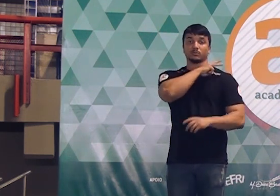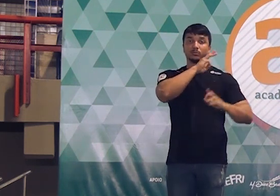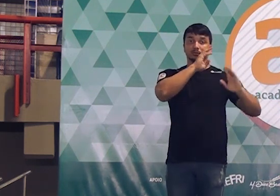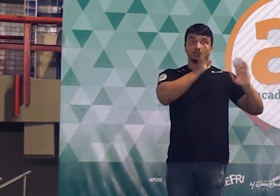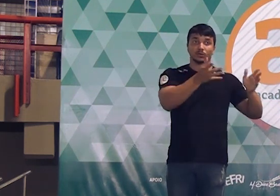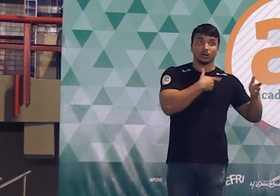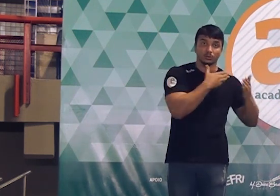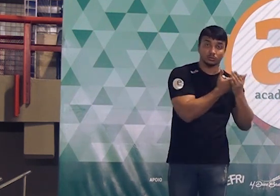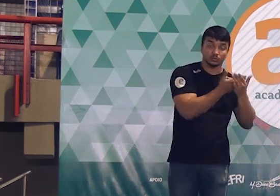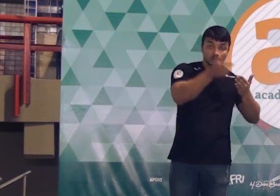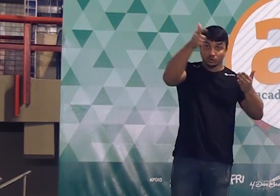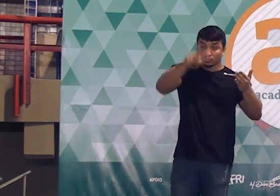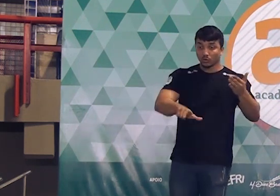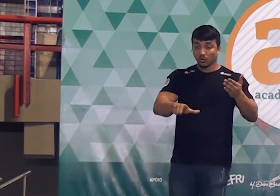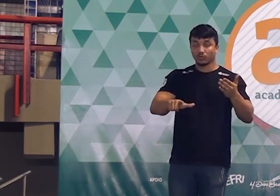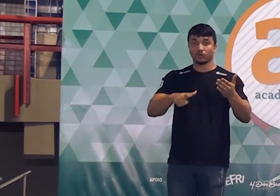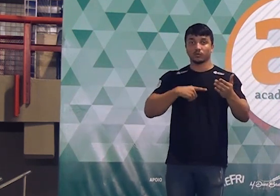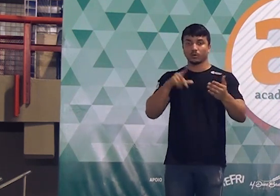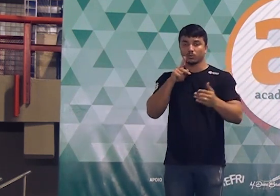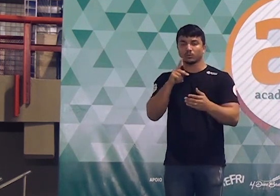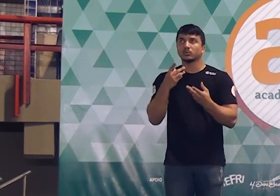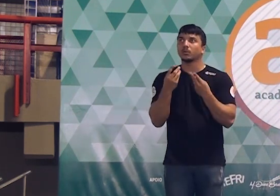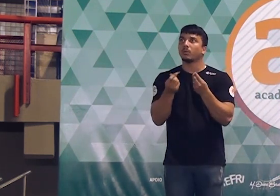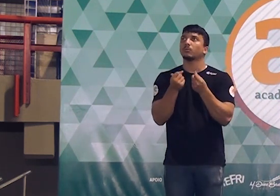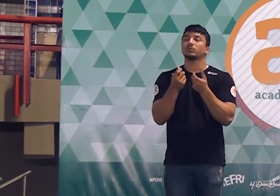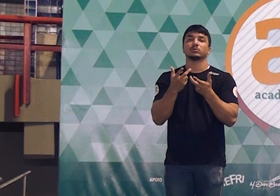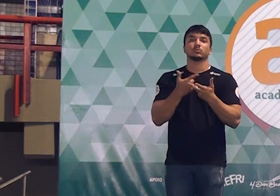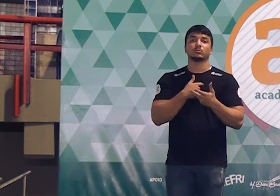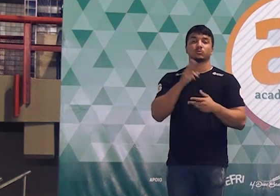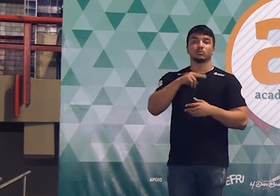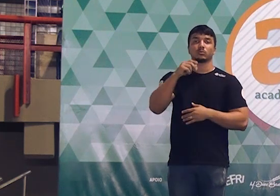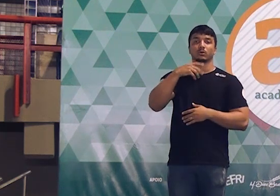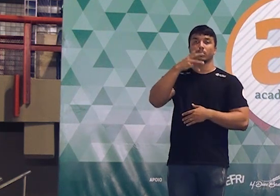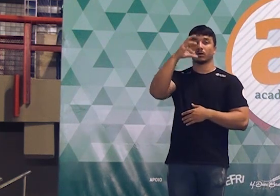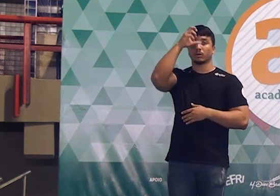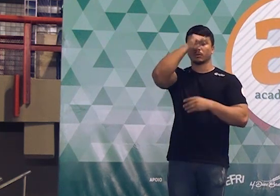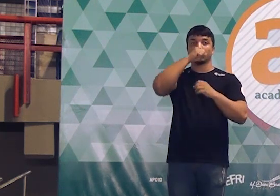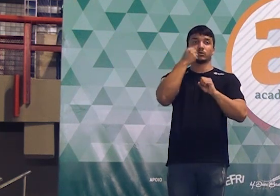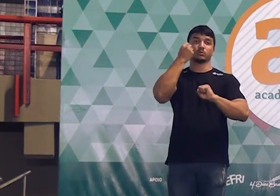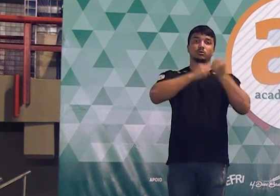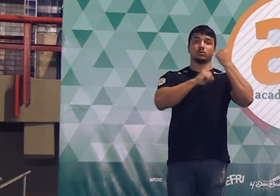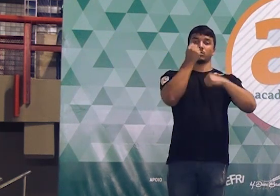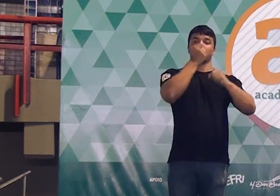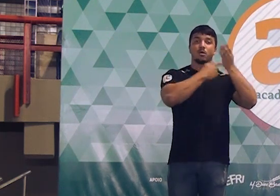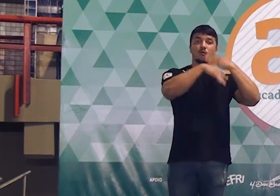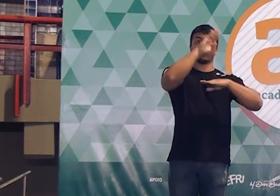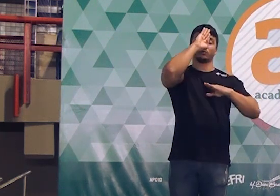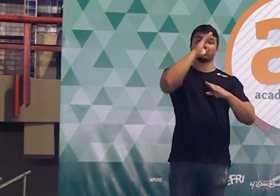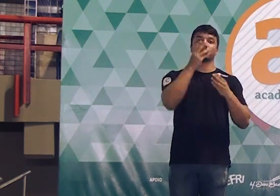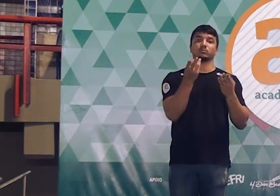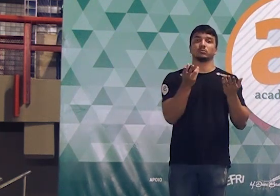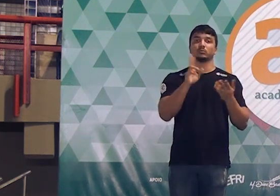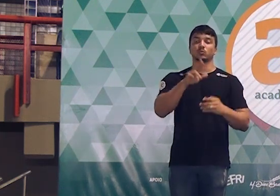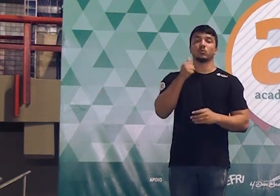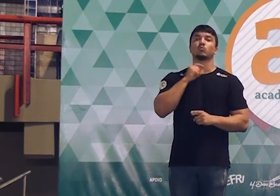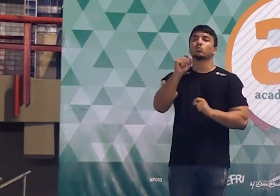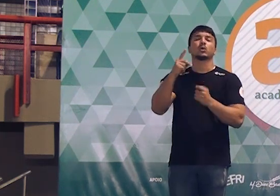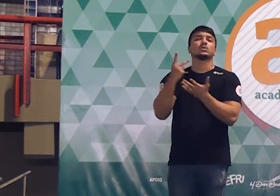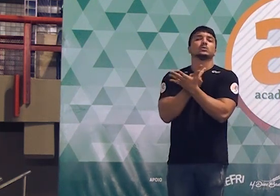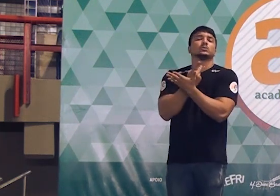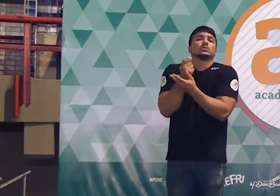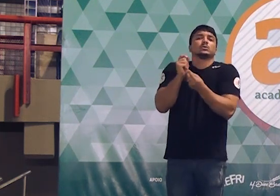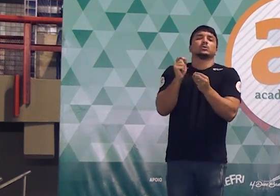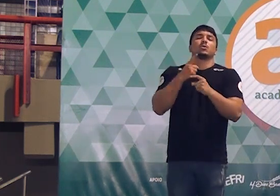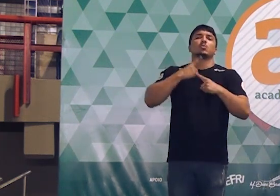está estudando aqui de novo. E professor, pelo amor de Deus, nunca aprendi a tal da Revolução Industrial. Que diabo é isso? Por que a